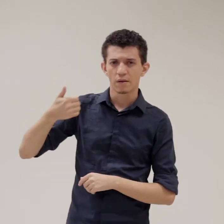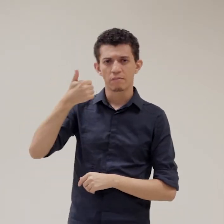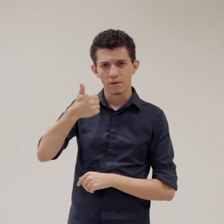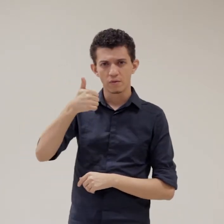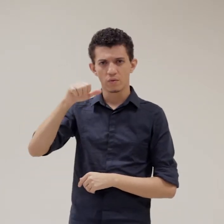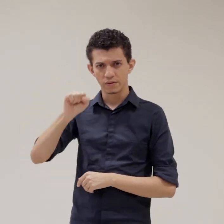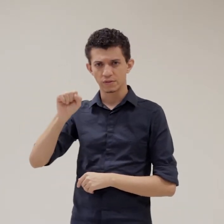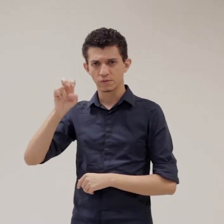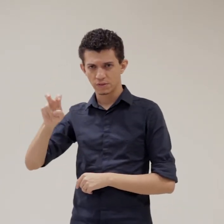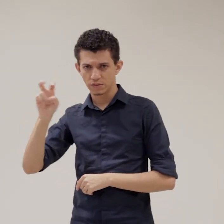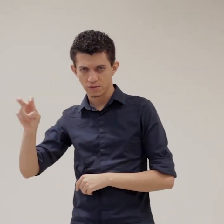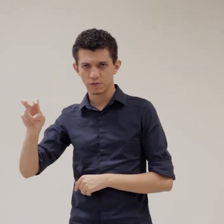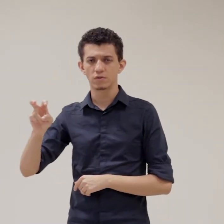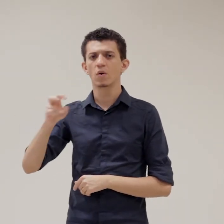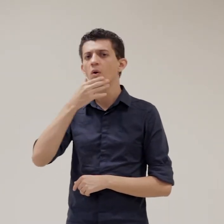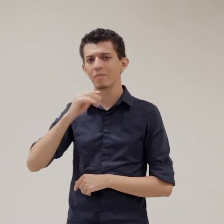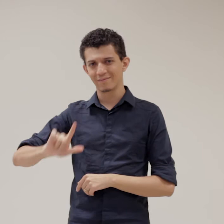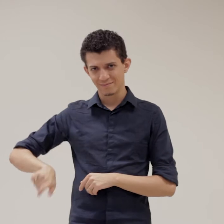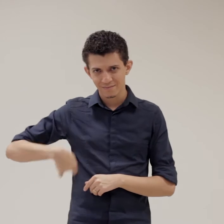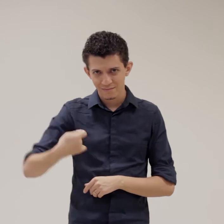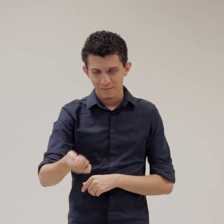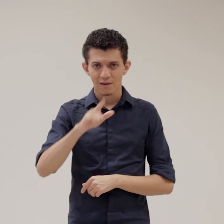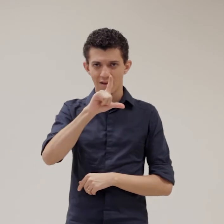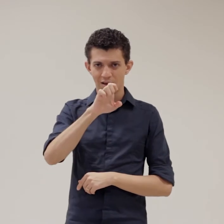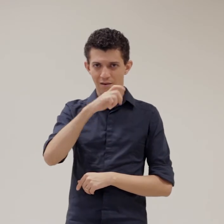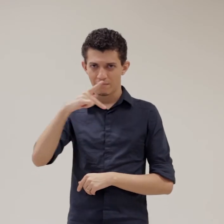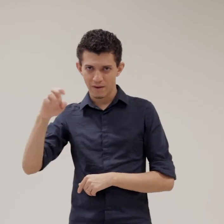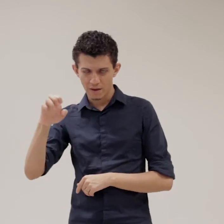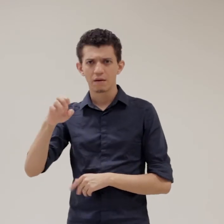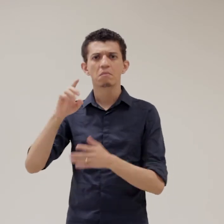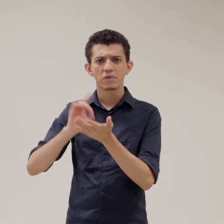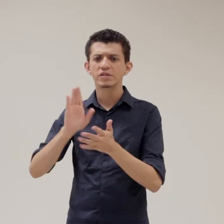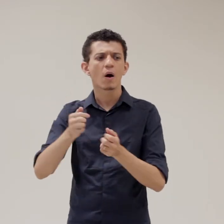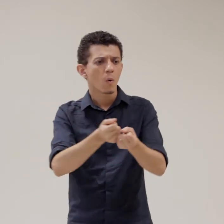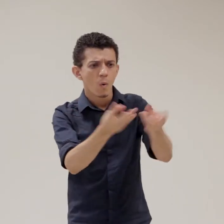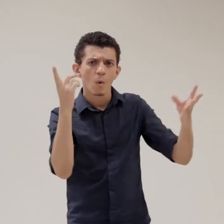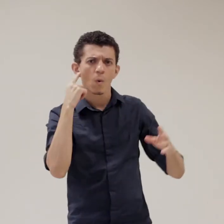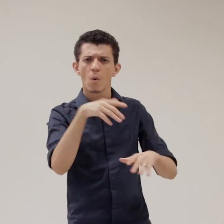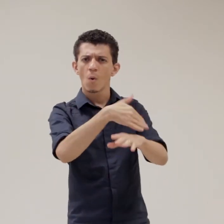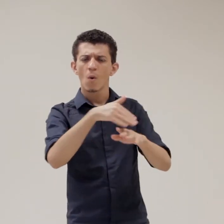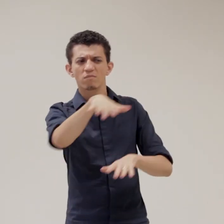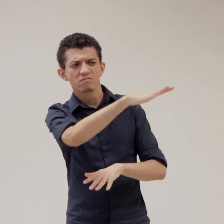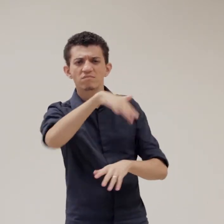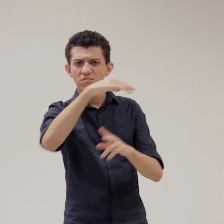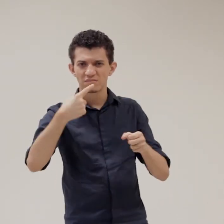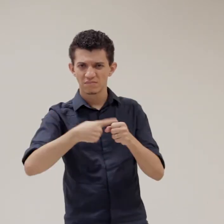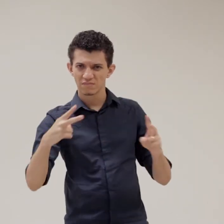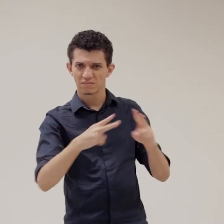aprendendo a linguagem de sinais com eles, deu início a um trabalho revolucionário para a época. Segundo alguns historiadores, a partir do